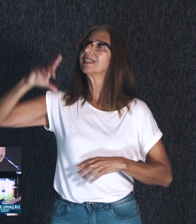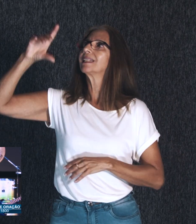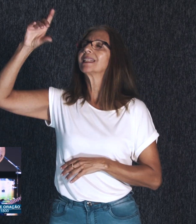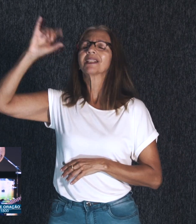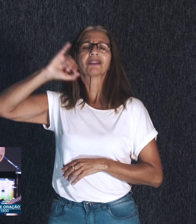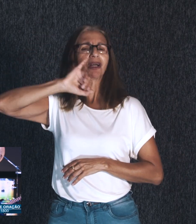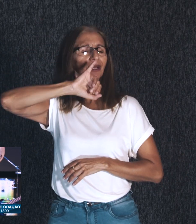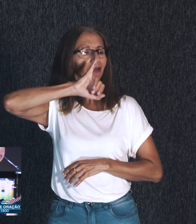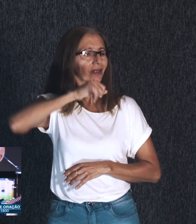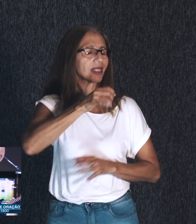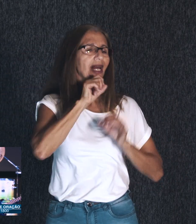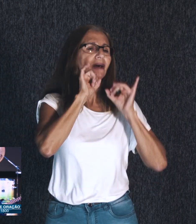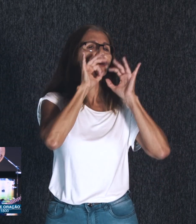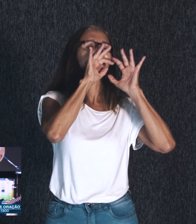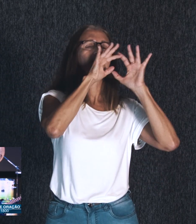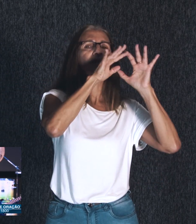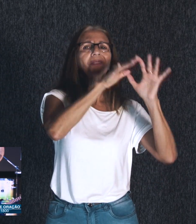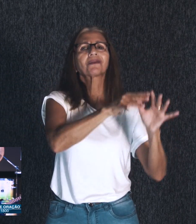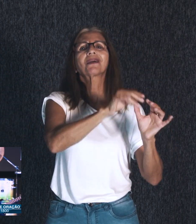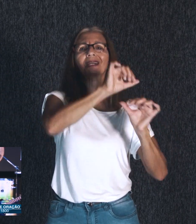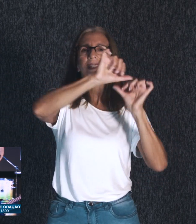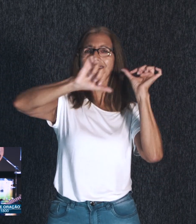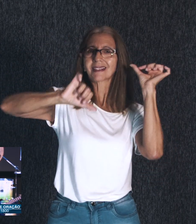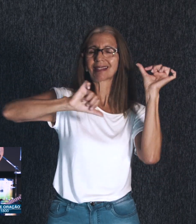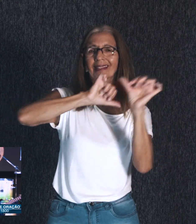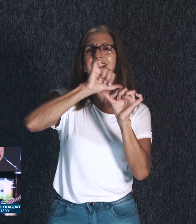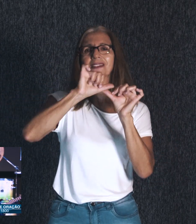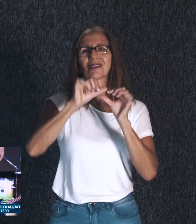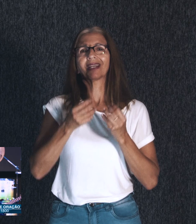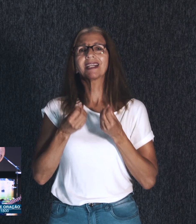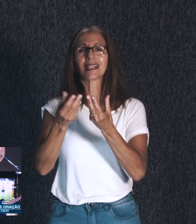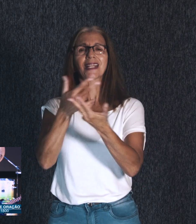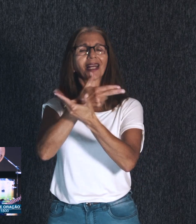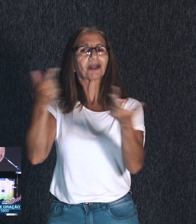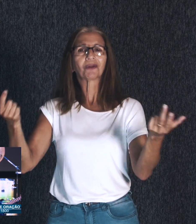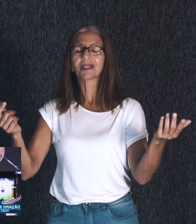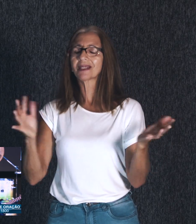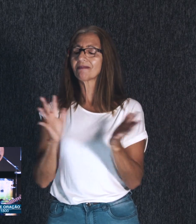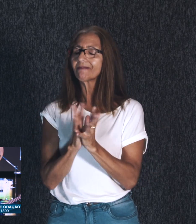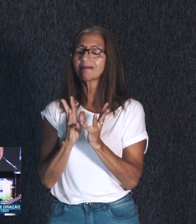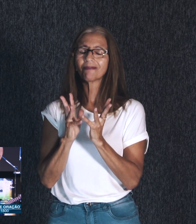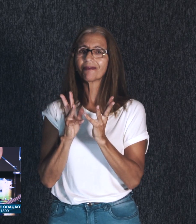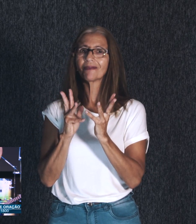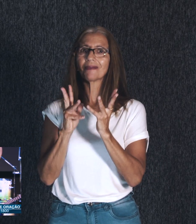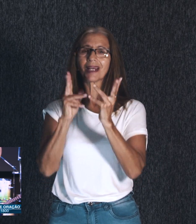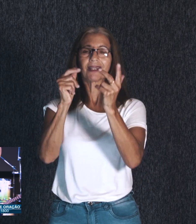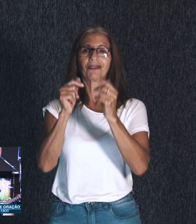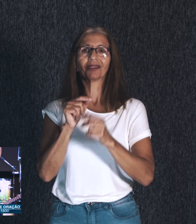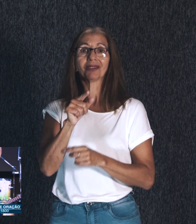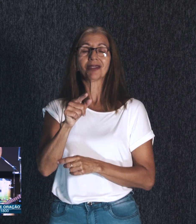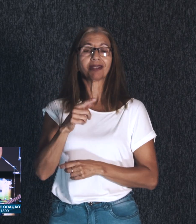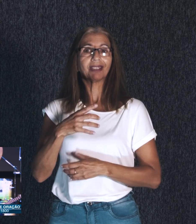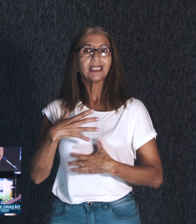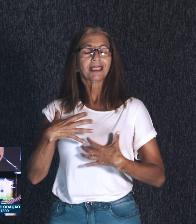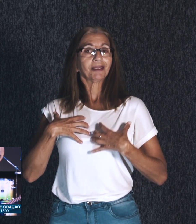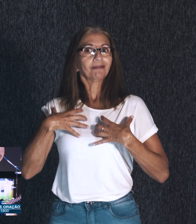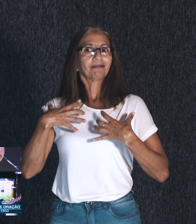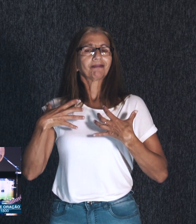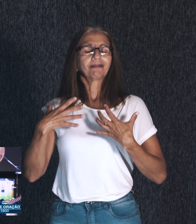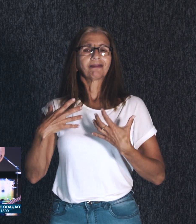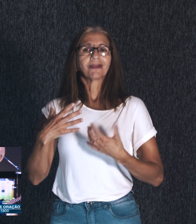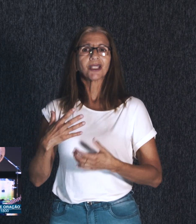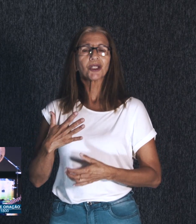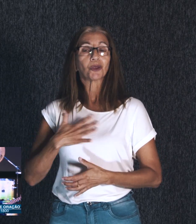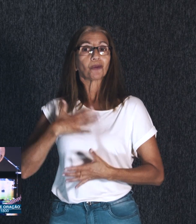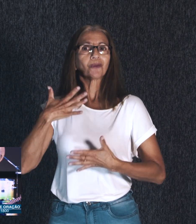vida. Coisas que você vai se surpreender. Tenha certeza disso. Será um tempo de renovo na sua